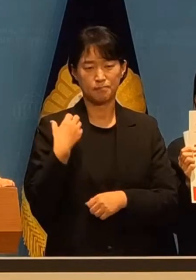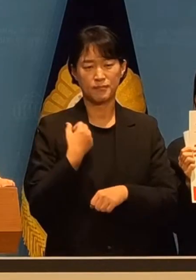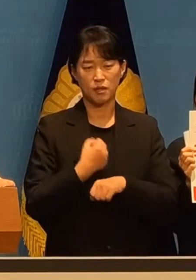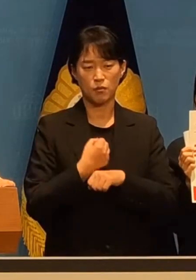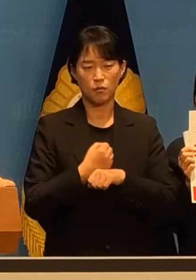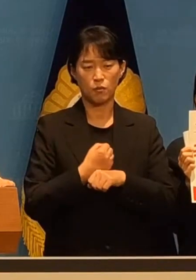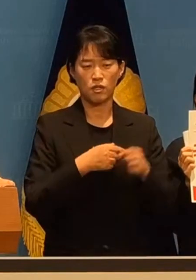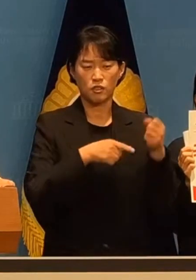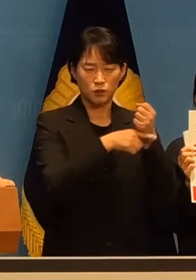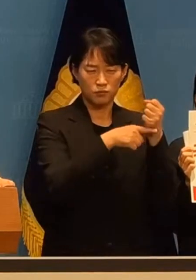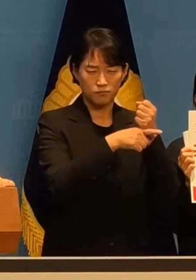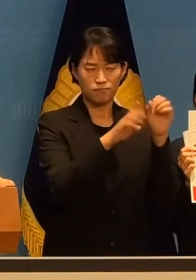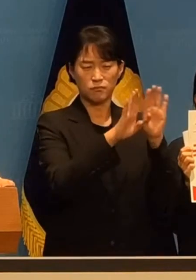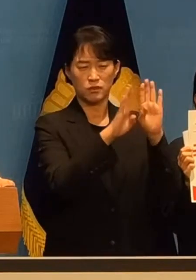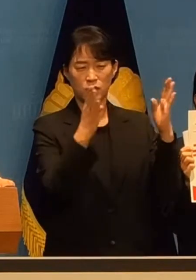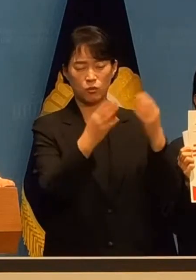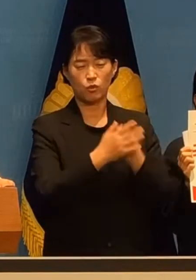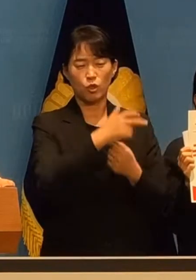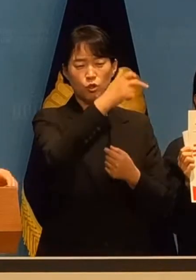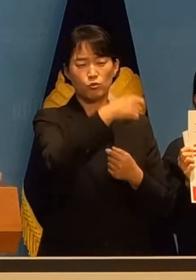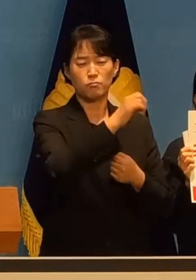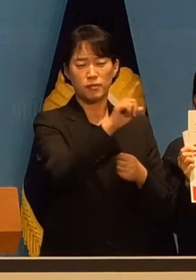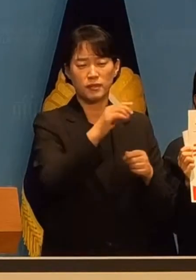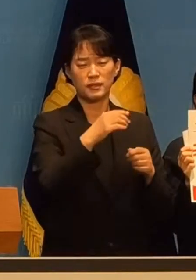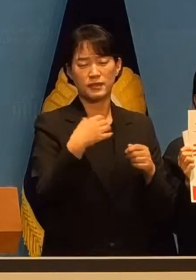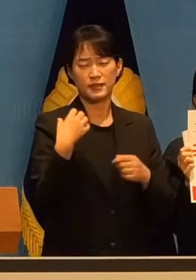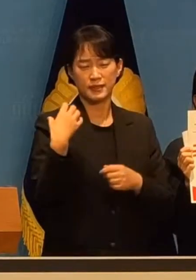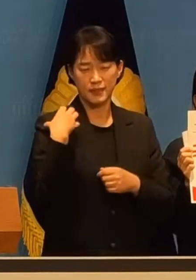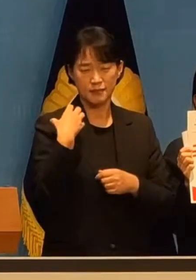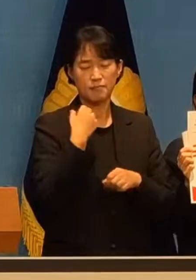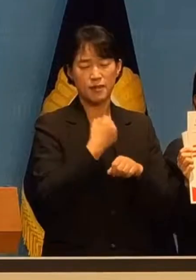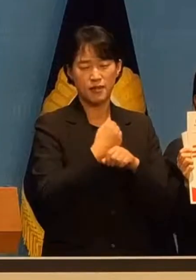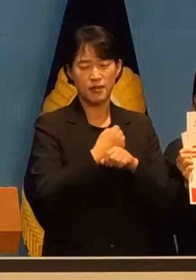청문회 성사시키고 쿠팡 책임 묻도록 하겠습니다. 감사합니다.